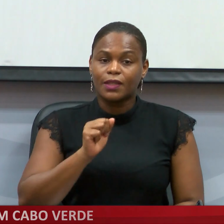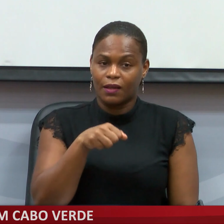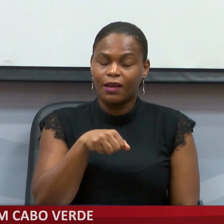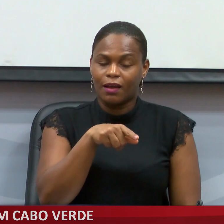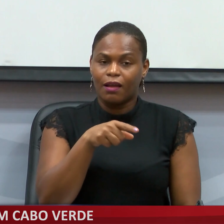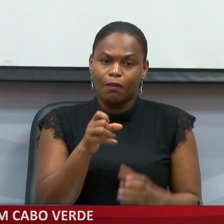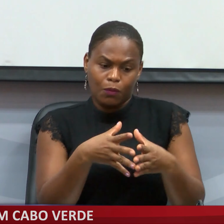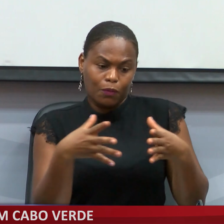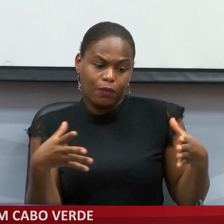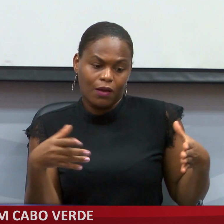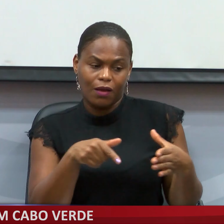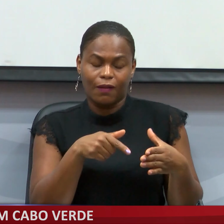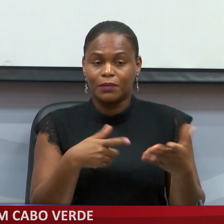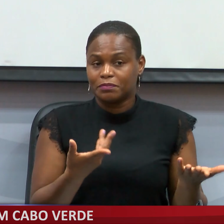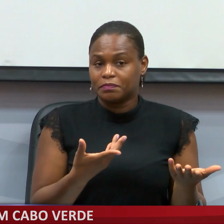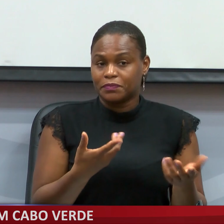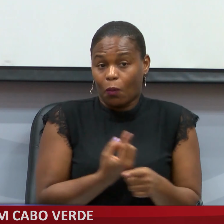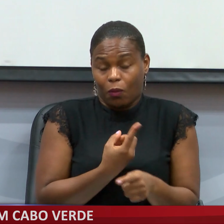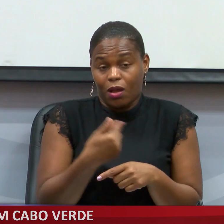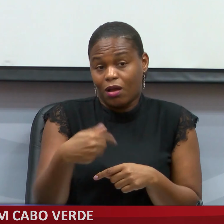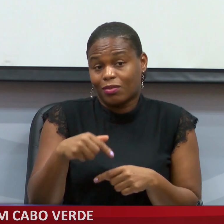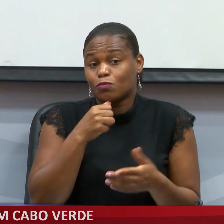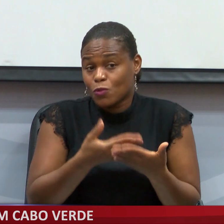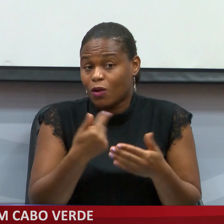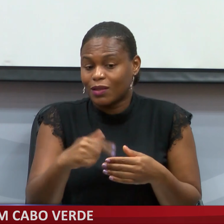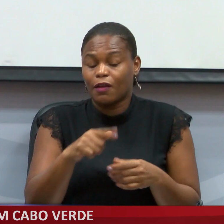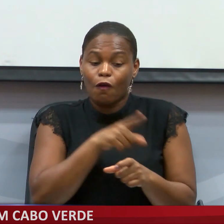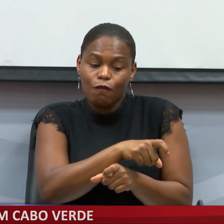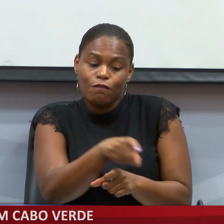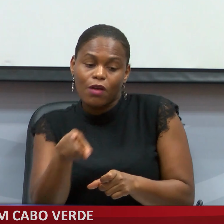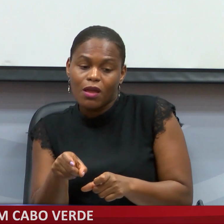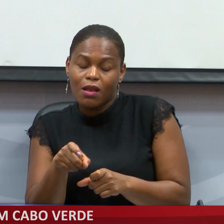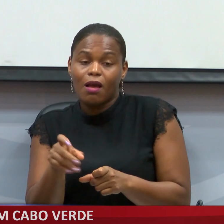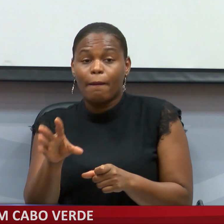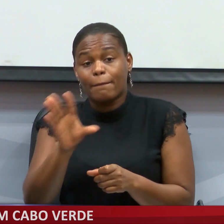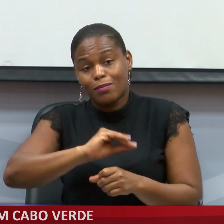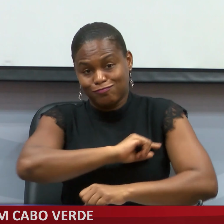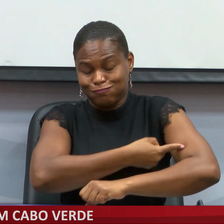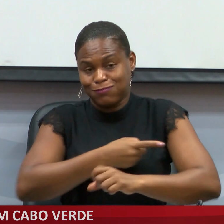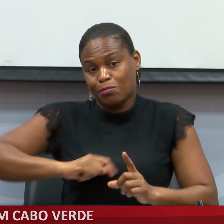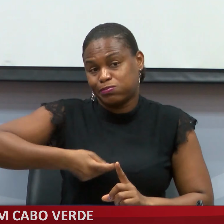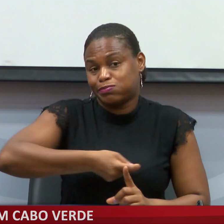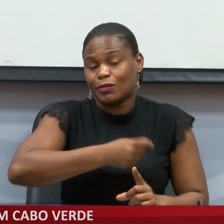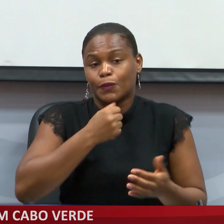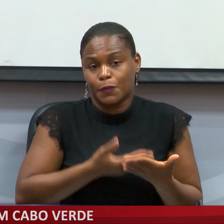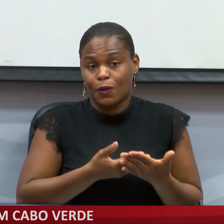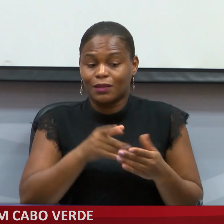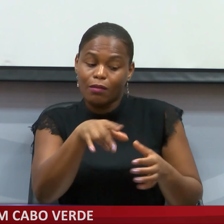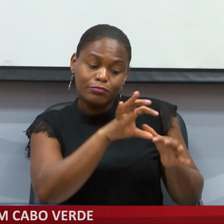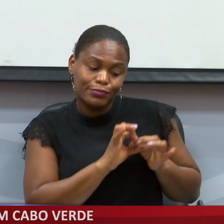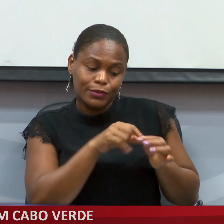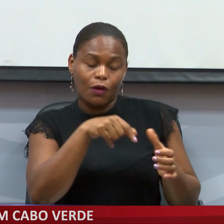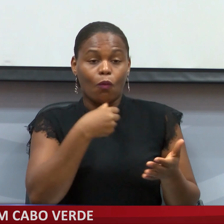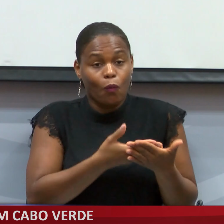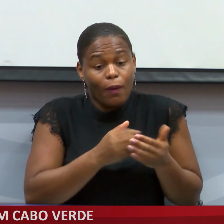Diretor Nacional da Saúde disse que a maior parte dos óbitos por Covid-19 registados no país foram em pessoas que apresentavam